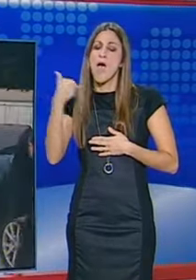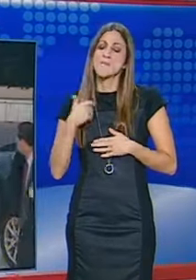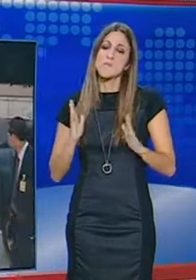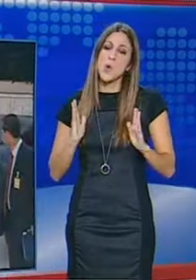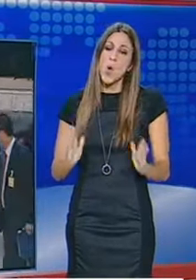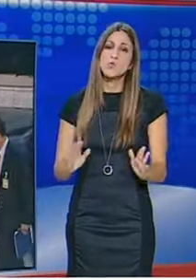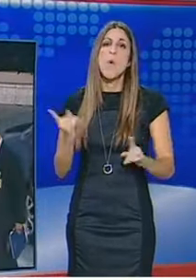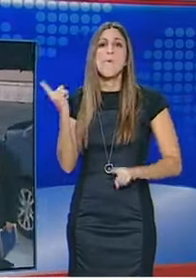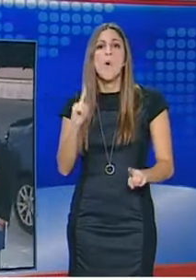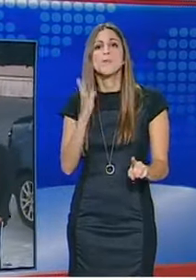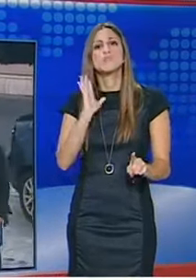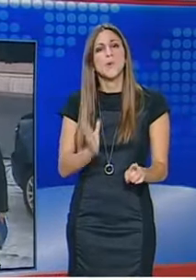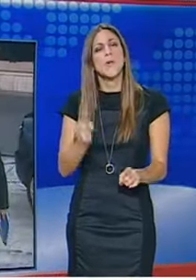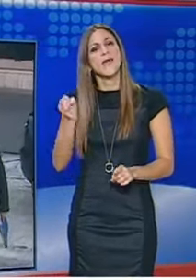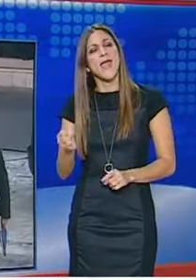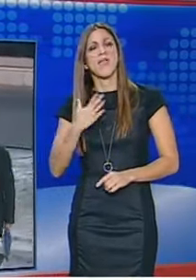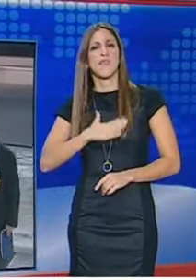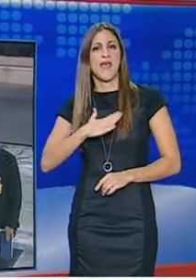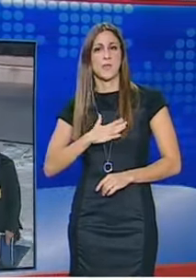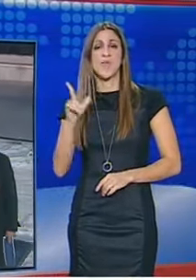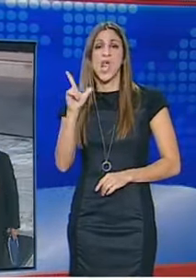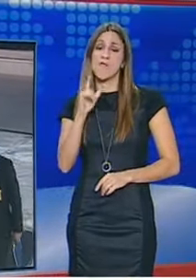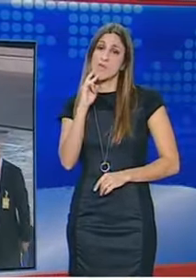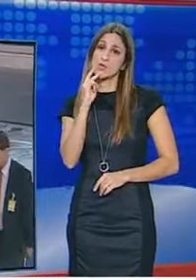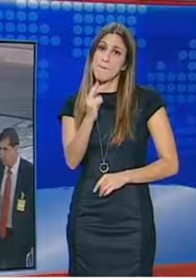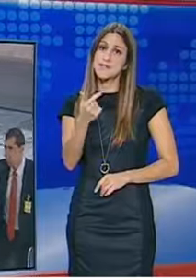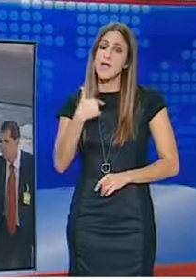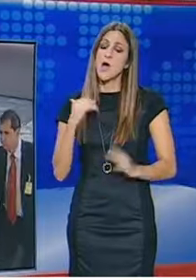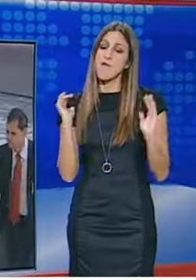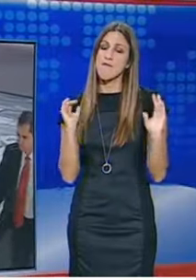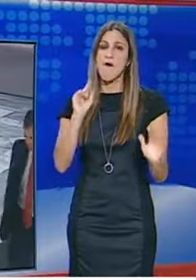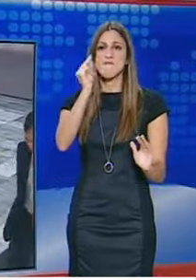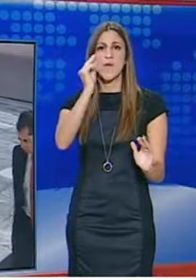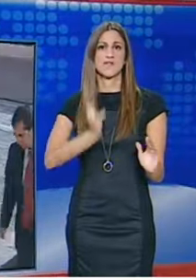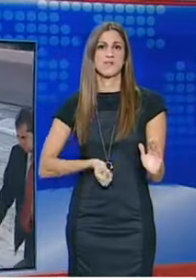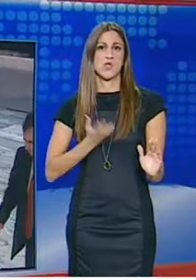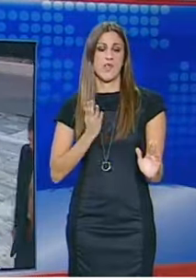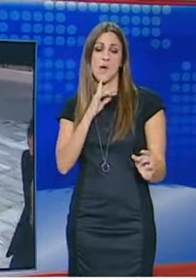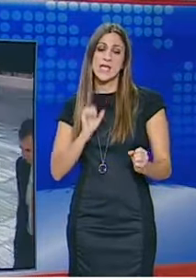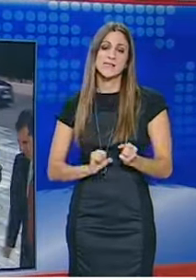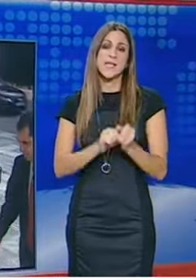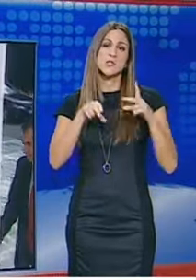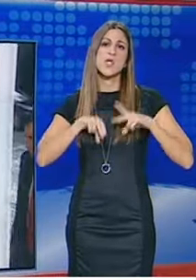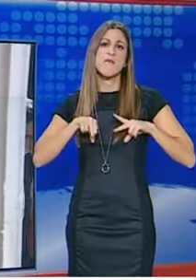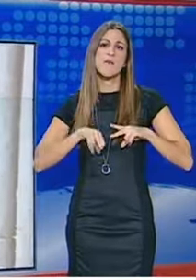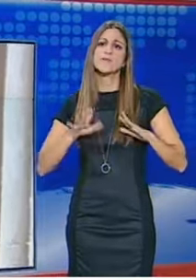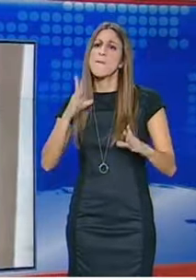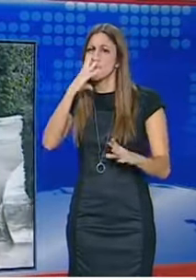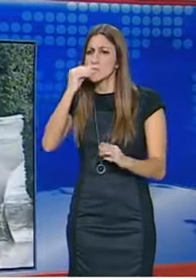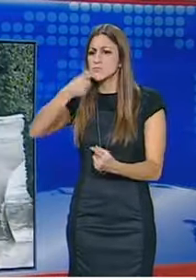μιλώντας στο σκαϊ ο κύριος λοβέρδος είπε πως παραμένει βουλευτής και στηρίζει την κυβέρνηση ενώ υποστήριξε πως δεν υπάρχουν τριγμοί στο